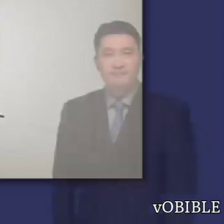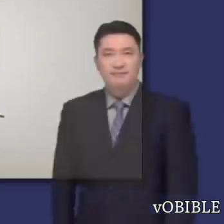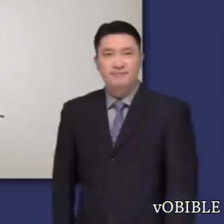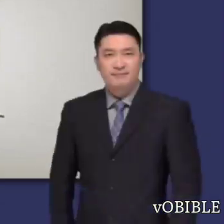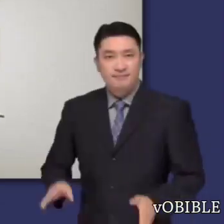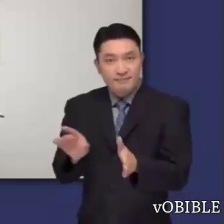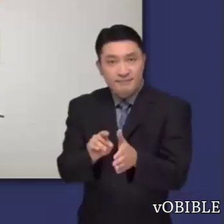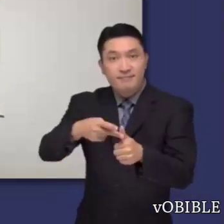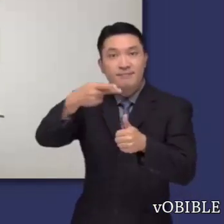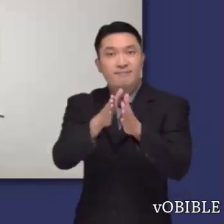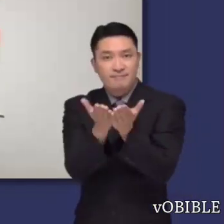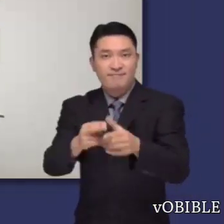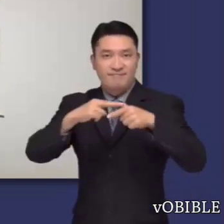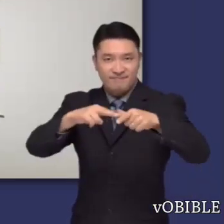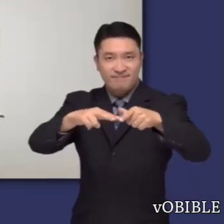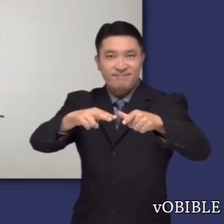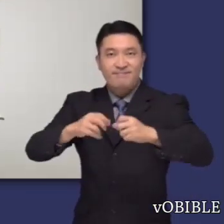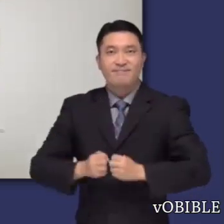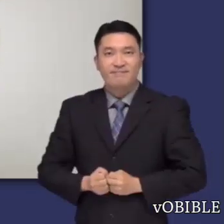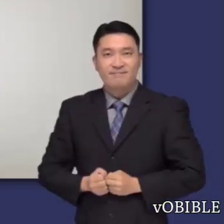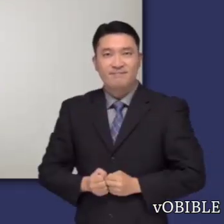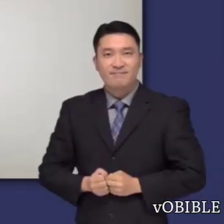帖撒罗尼迦后书简介。